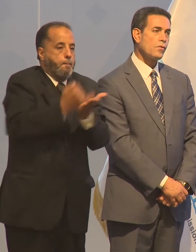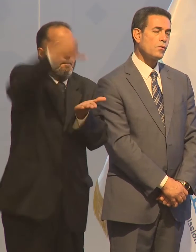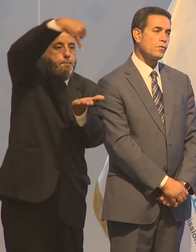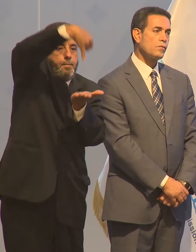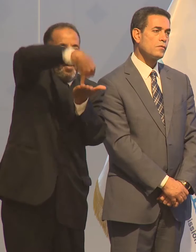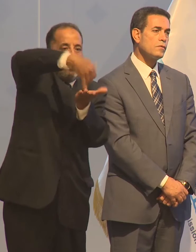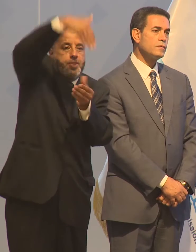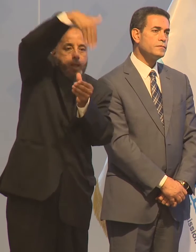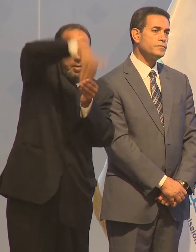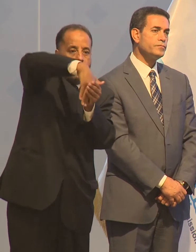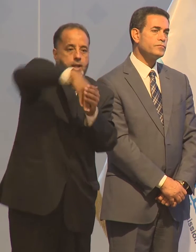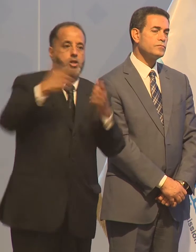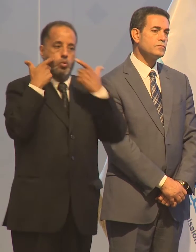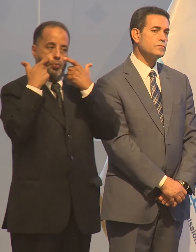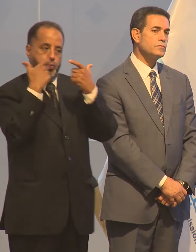الاقتراع الانتخابية،